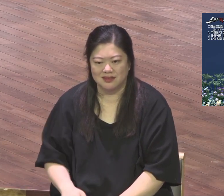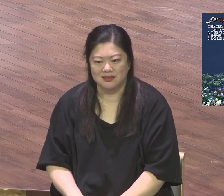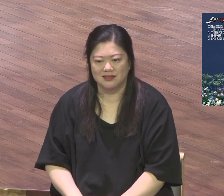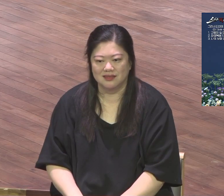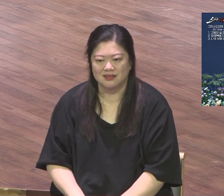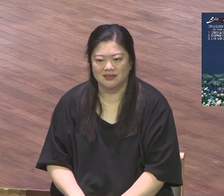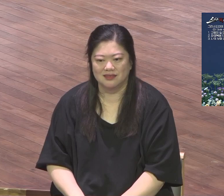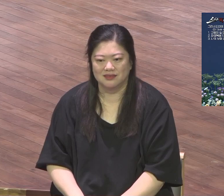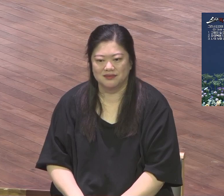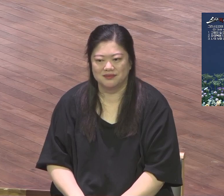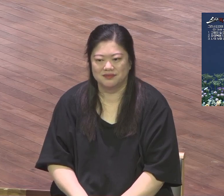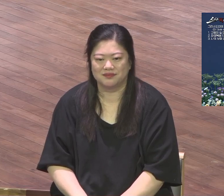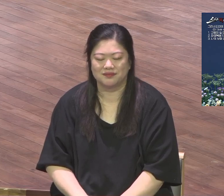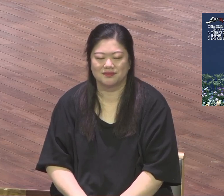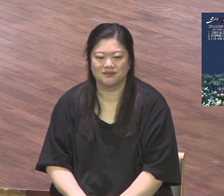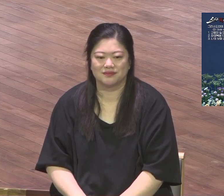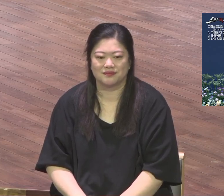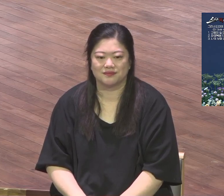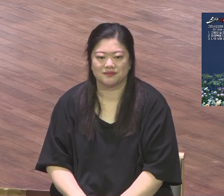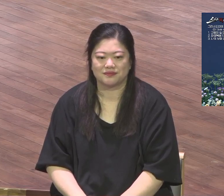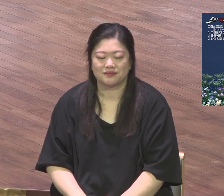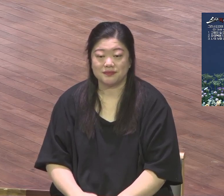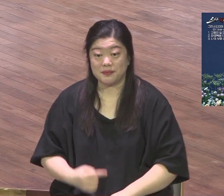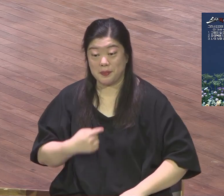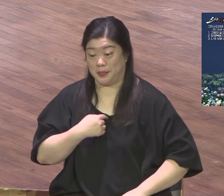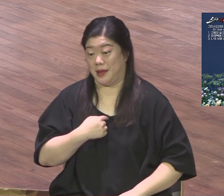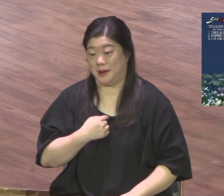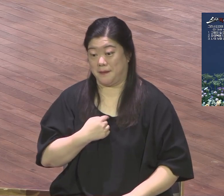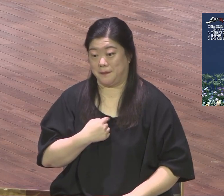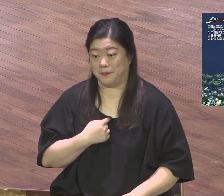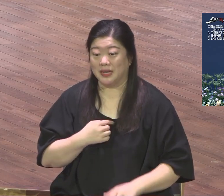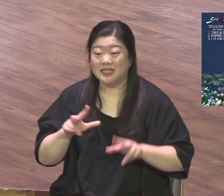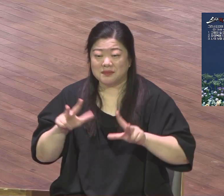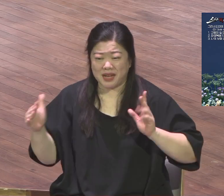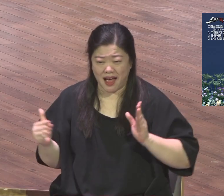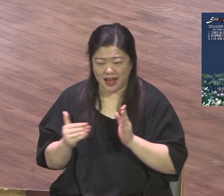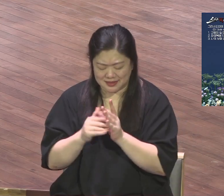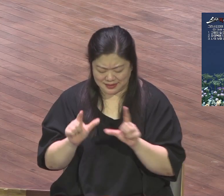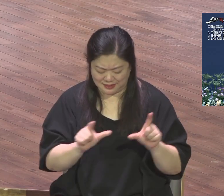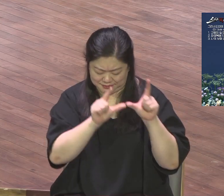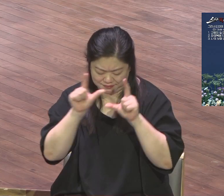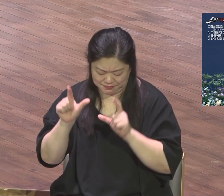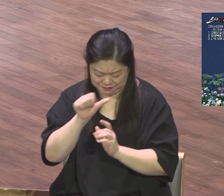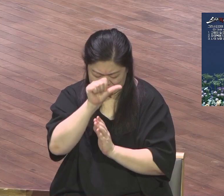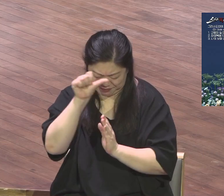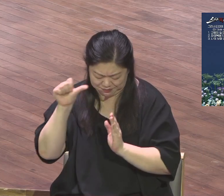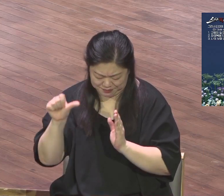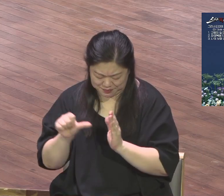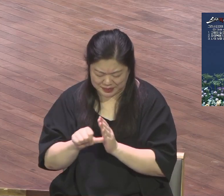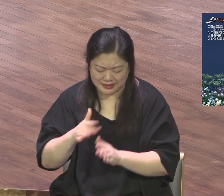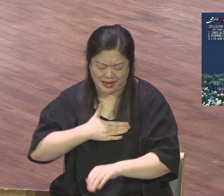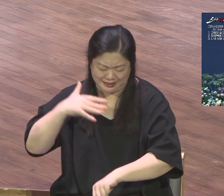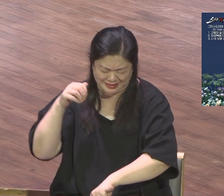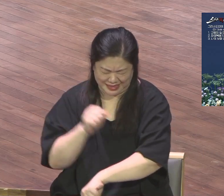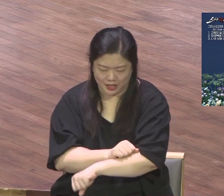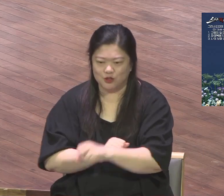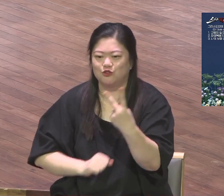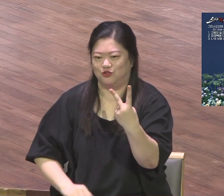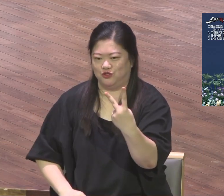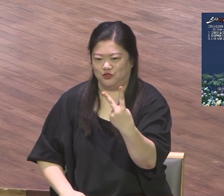두 가지가 있다고 생각을 해요. 그 첫째는 지금 제 아내하고 만나가지고 결혼해서 살고 있는